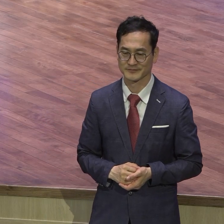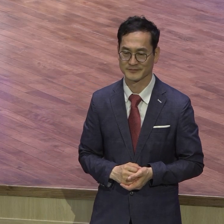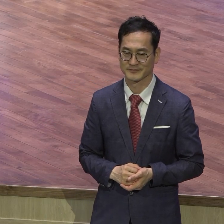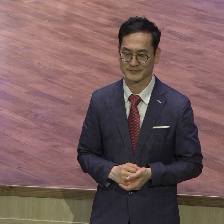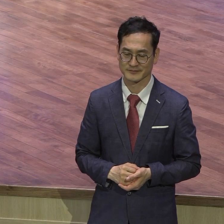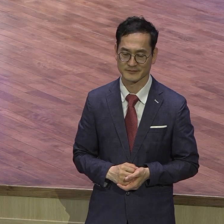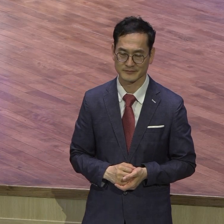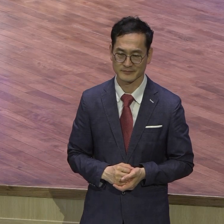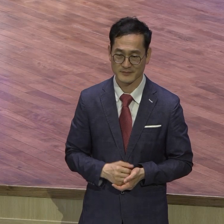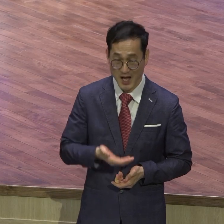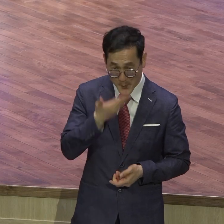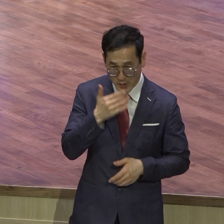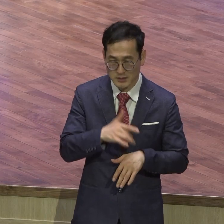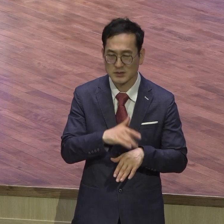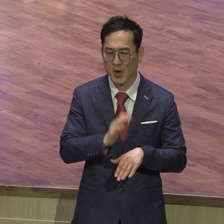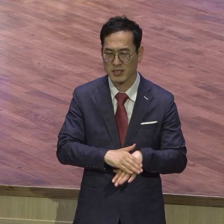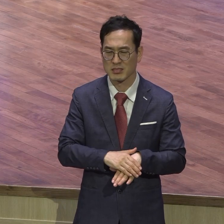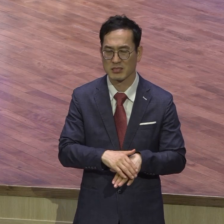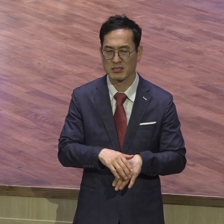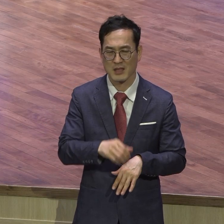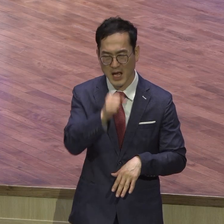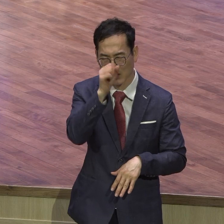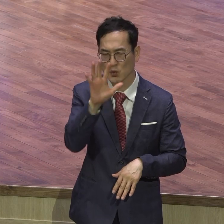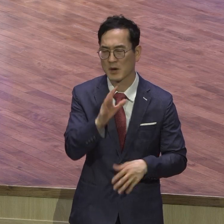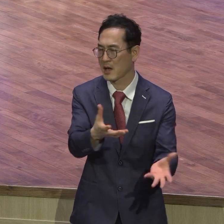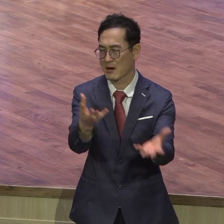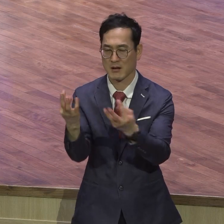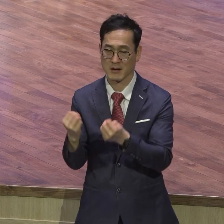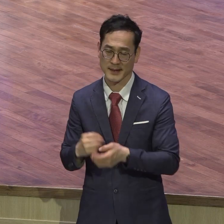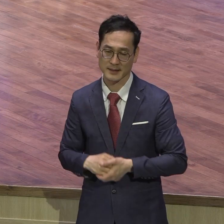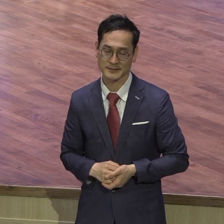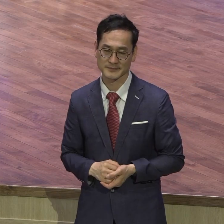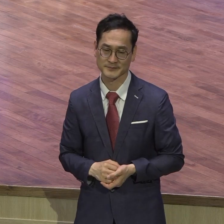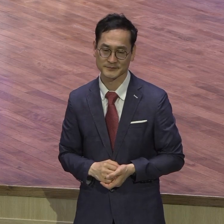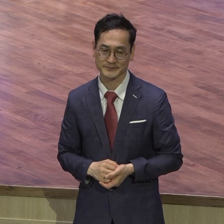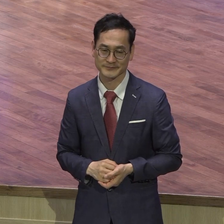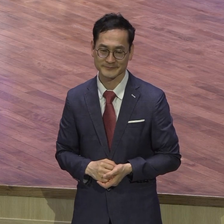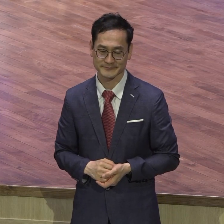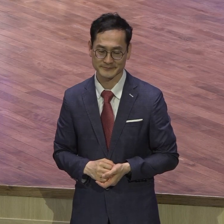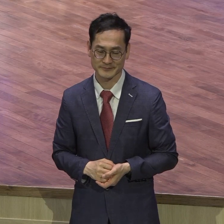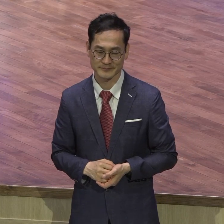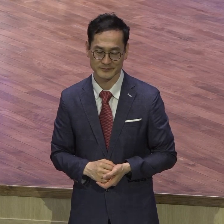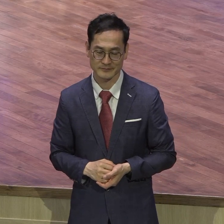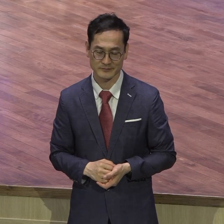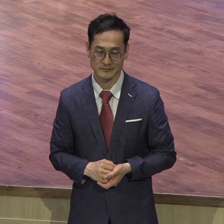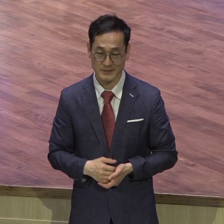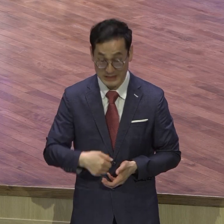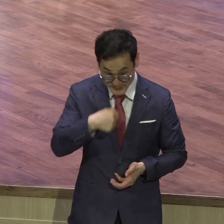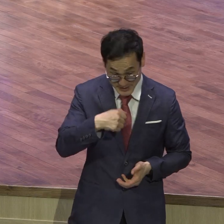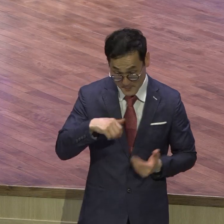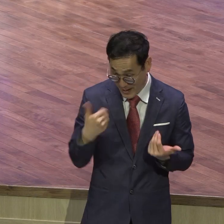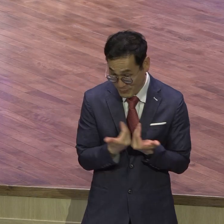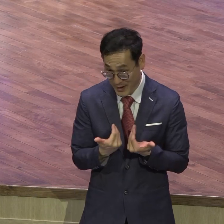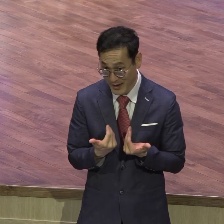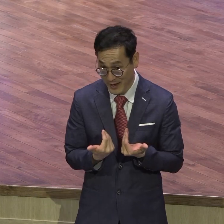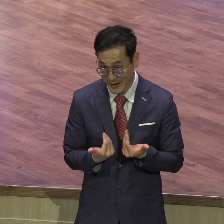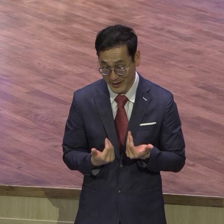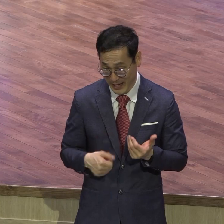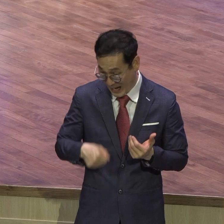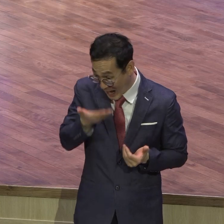먹는 게 다거든요 사실은 그게 먹는 게 거의 다 거든요 그러니까 음식을 반대로 먹으면 좋아진다니까요